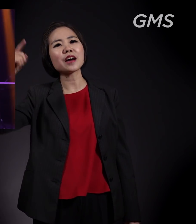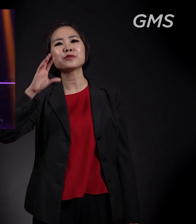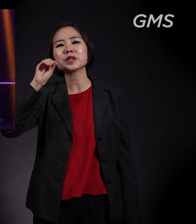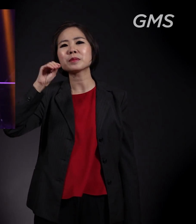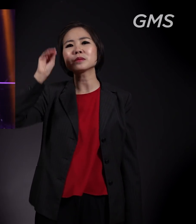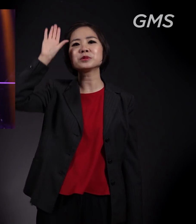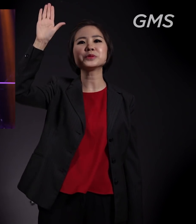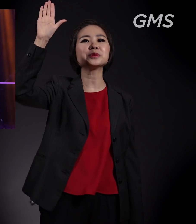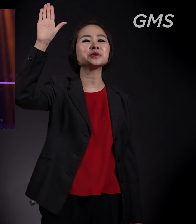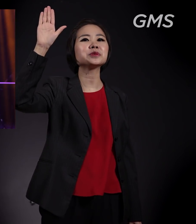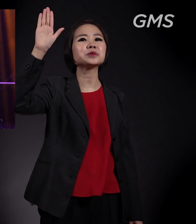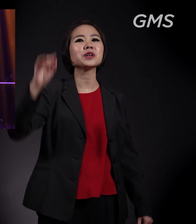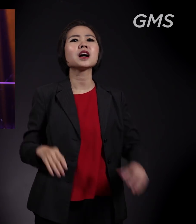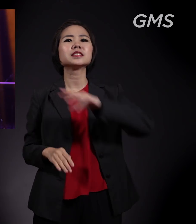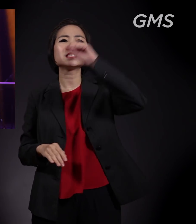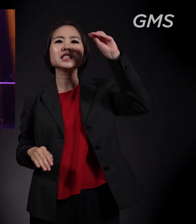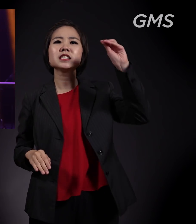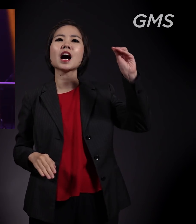renungkan firman-Mu